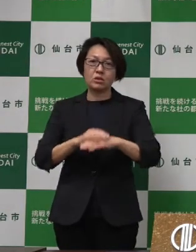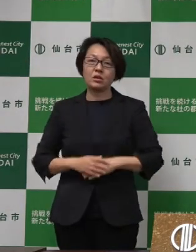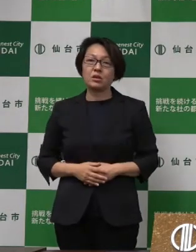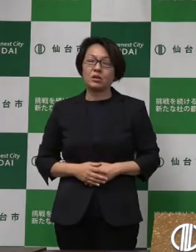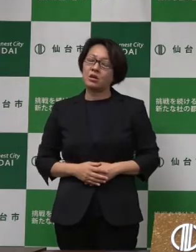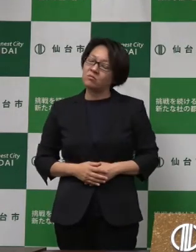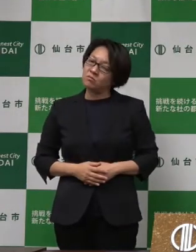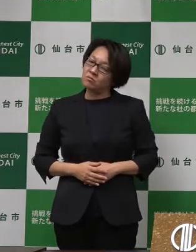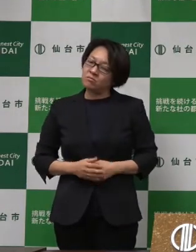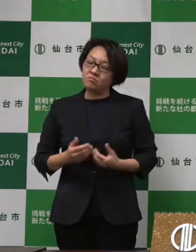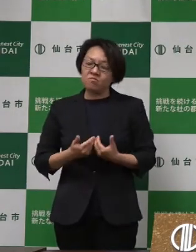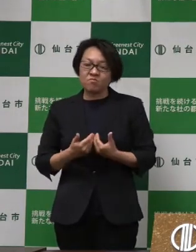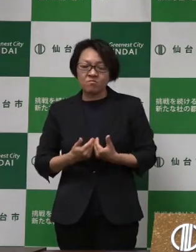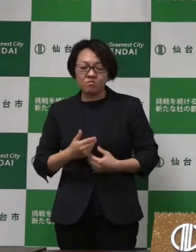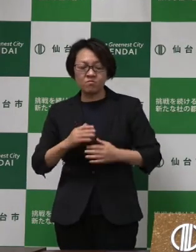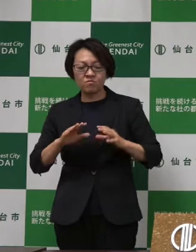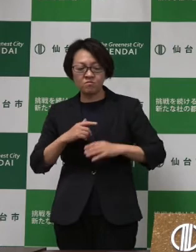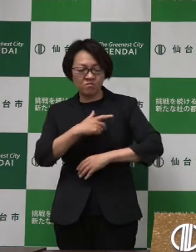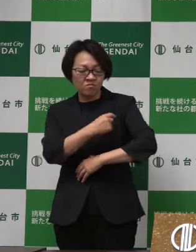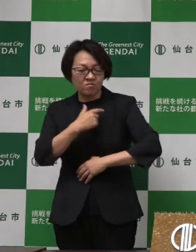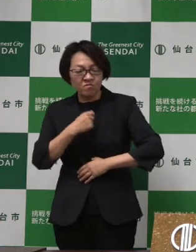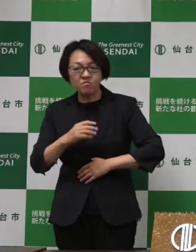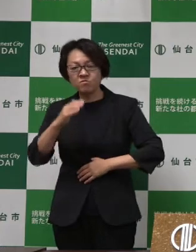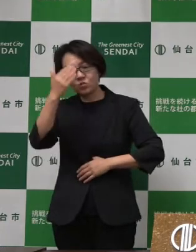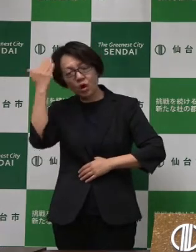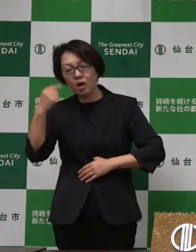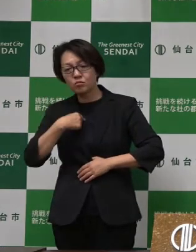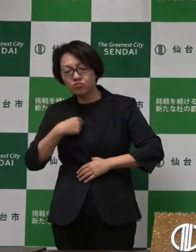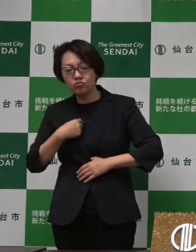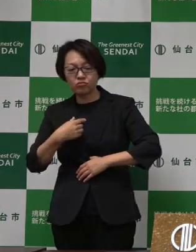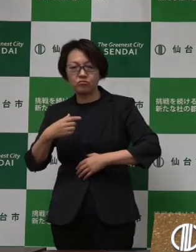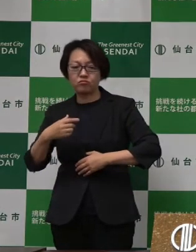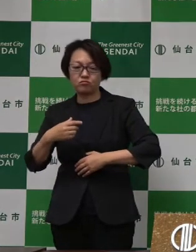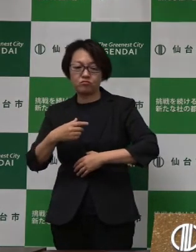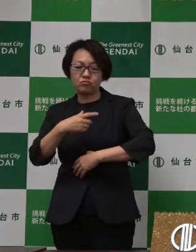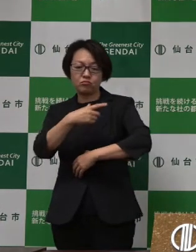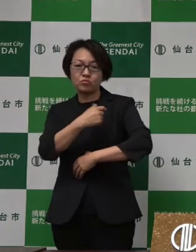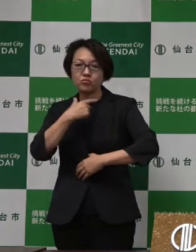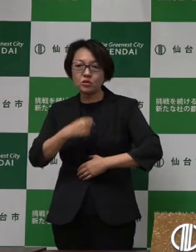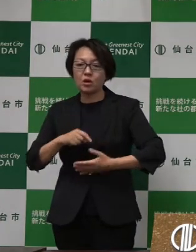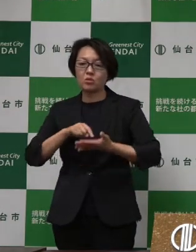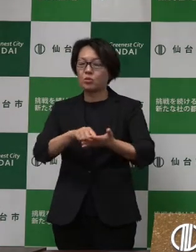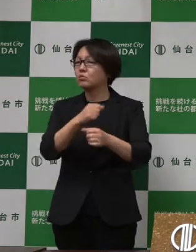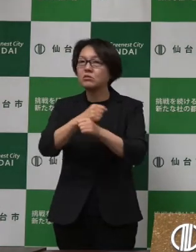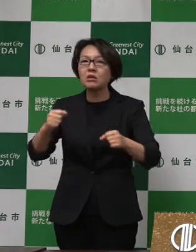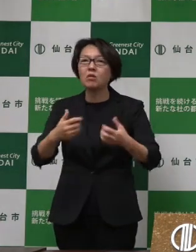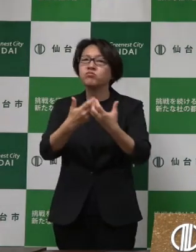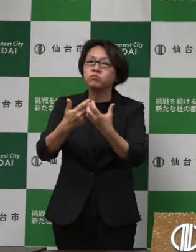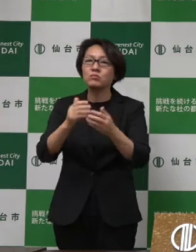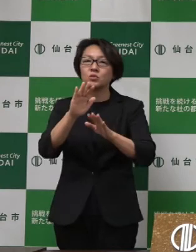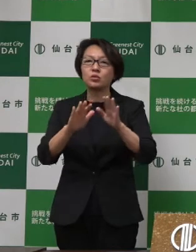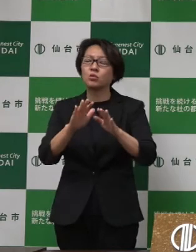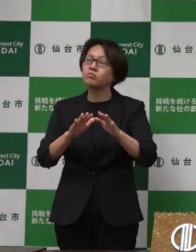まあ矛盾のような形で、受けたいんだけども、受けたい若者が受けたいけれども予約が取れないという状況が続いていますが、その何